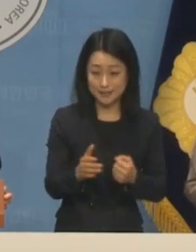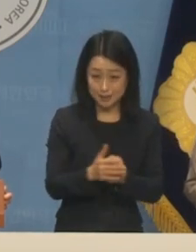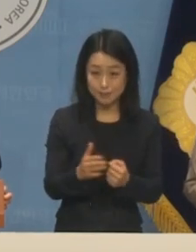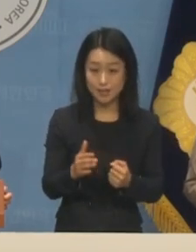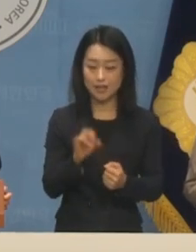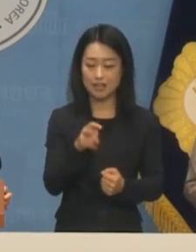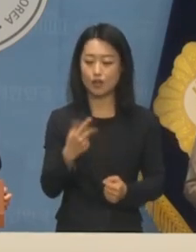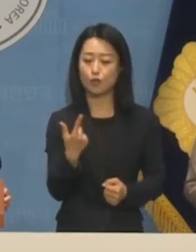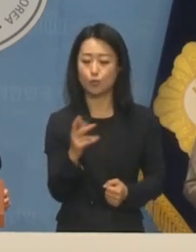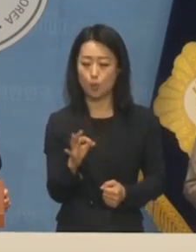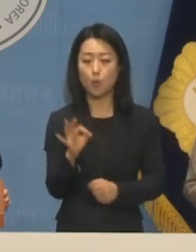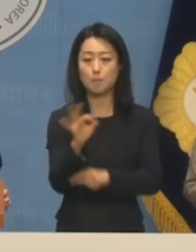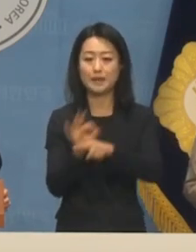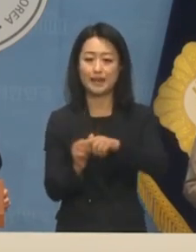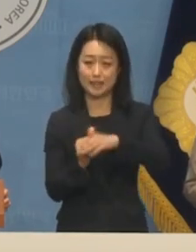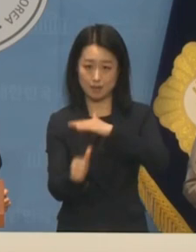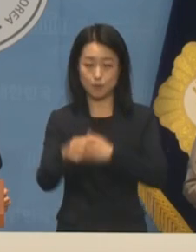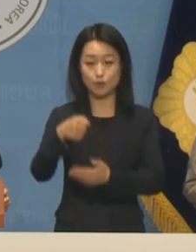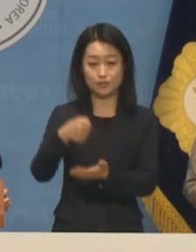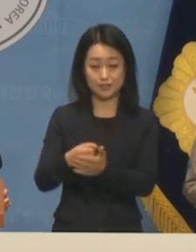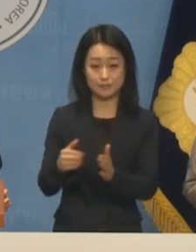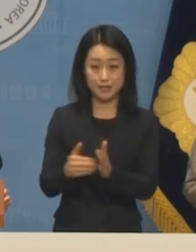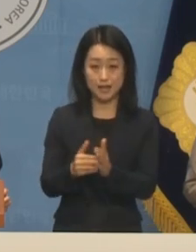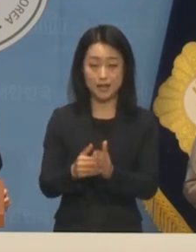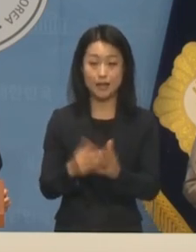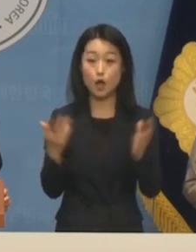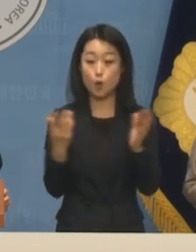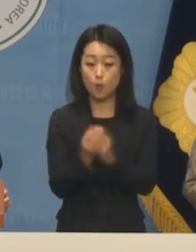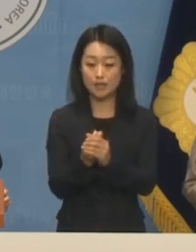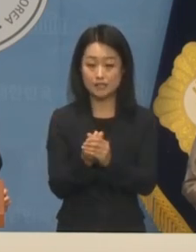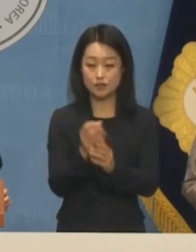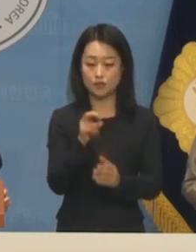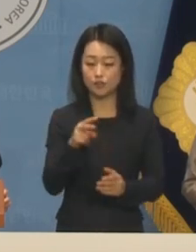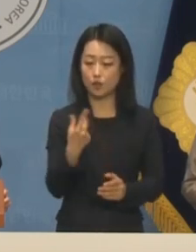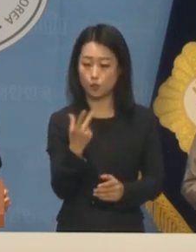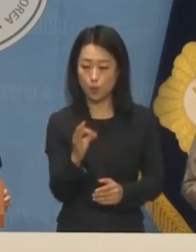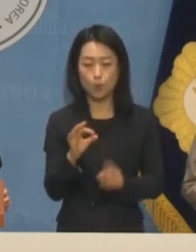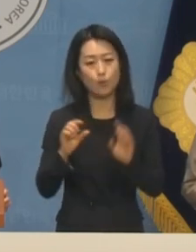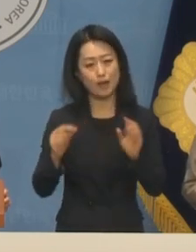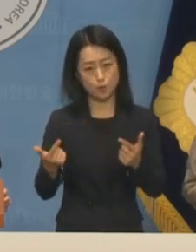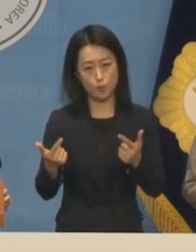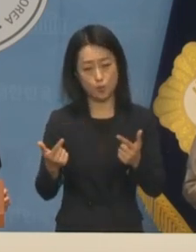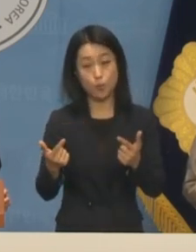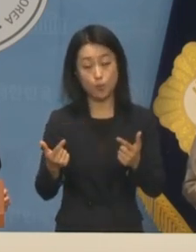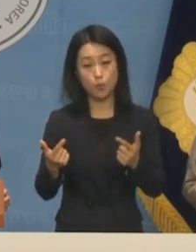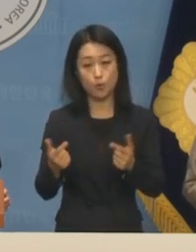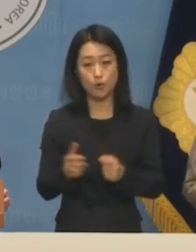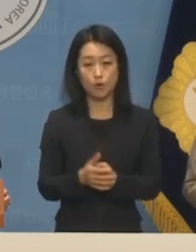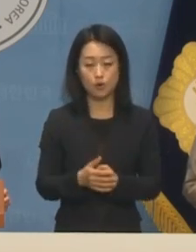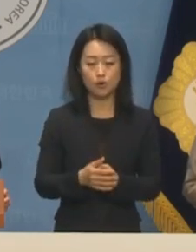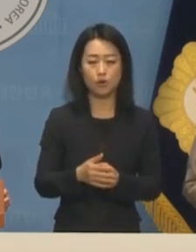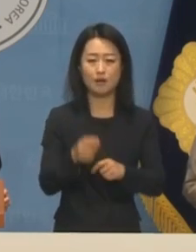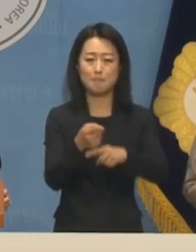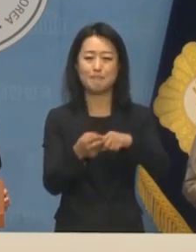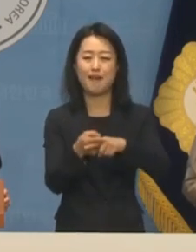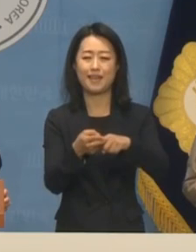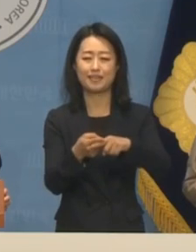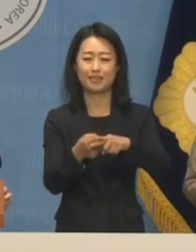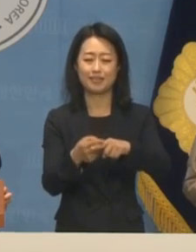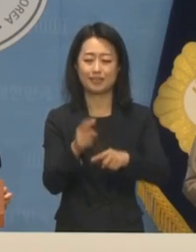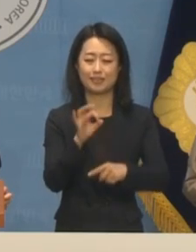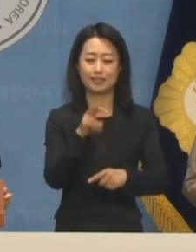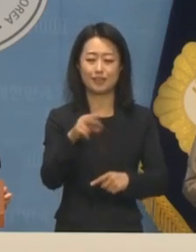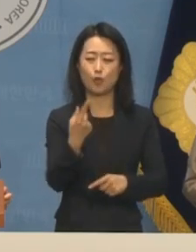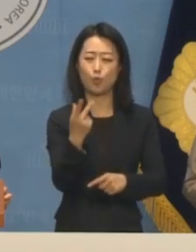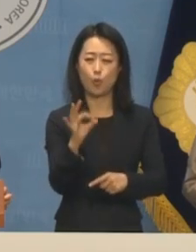거라고 보시면 됩니다. 근데 완전 연동형으로 바뀐 것도 아니고 우여곡절 끝에 준 연동형 제도라는